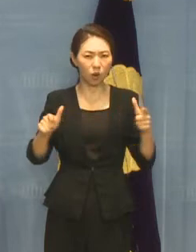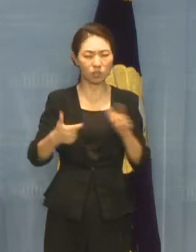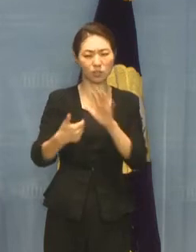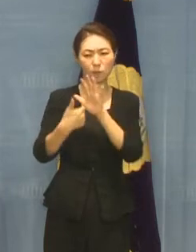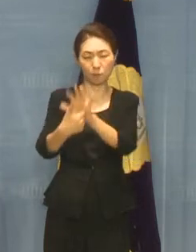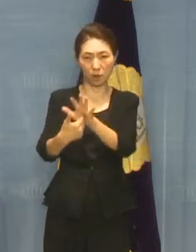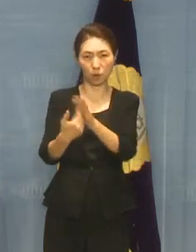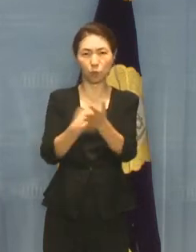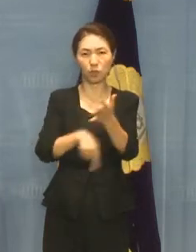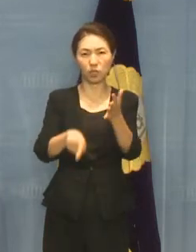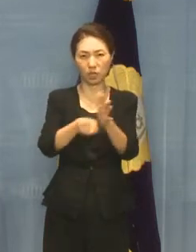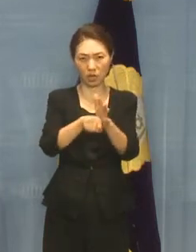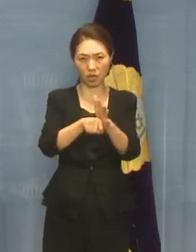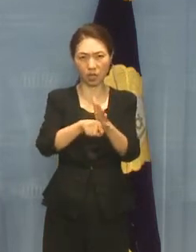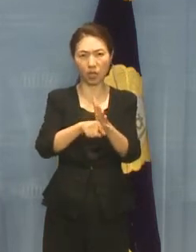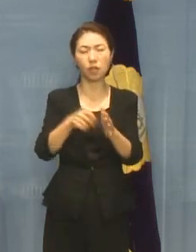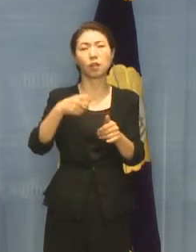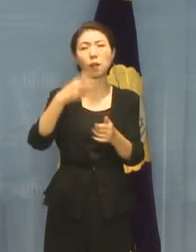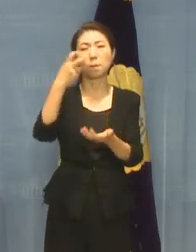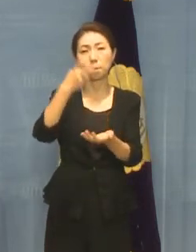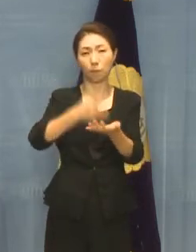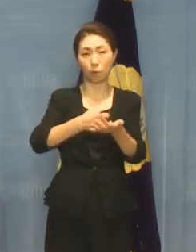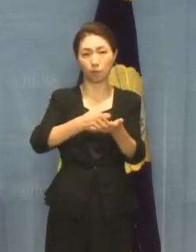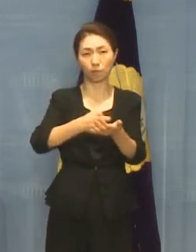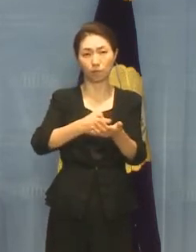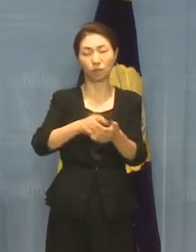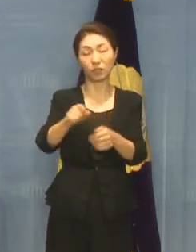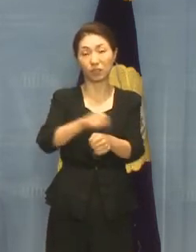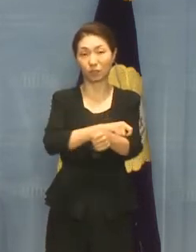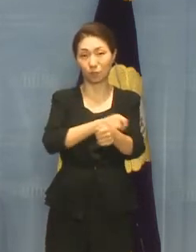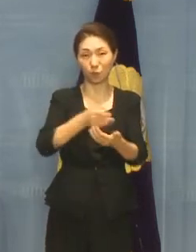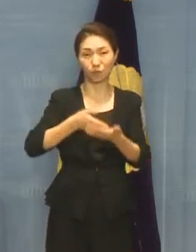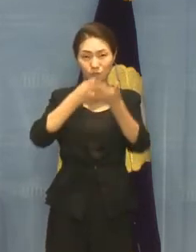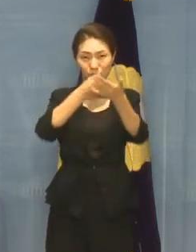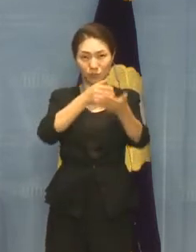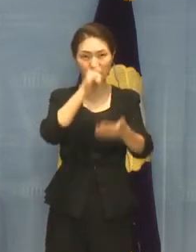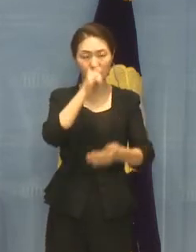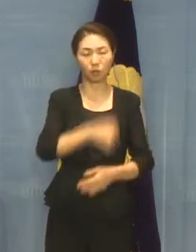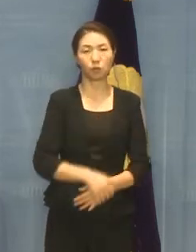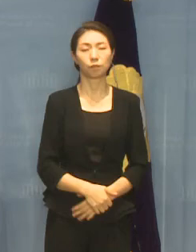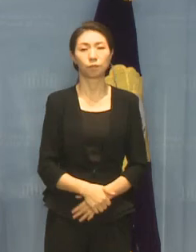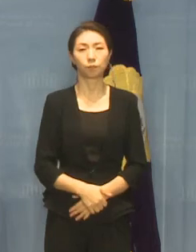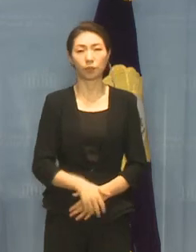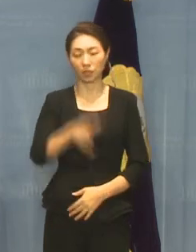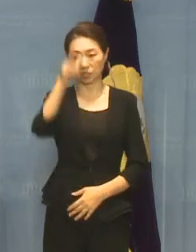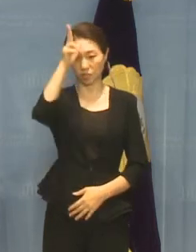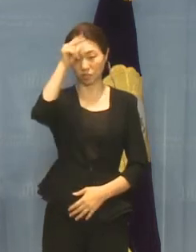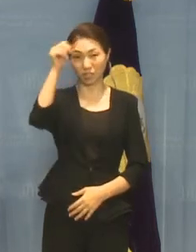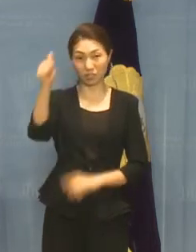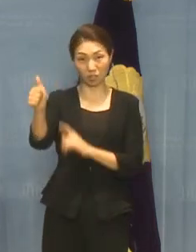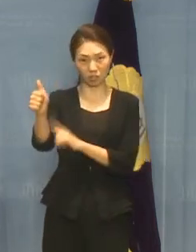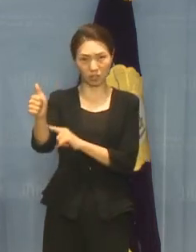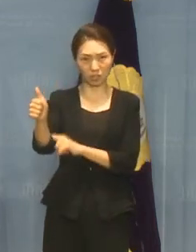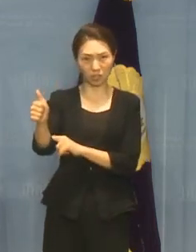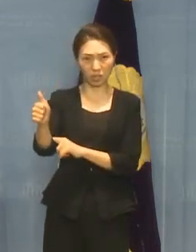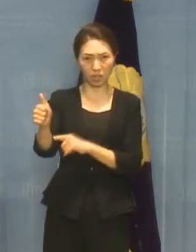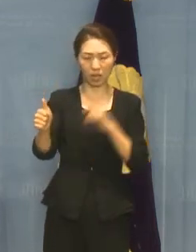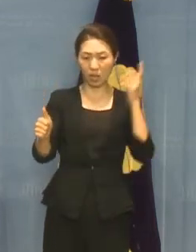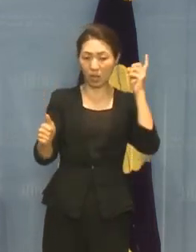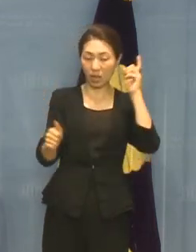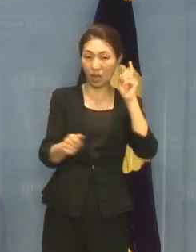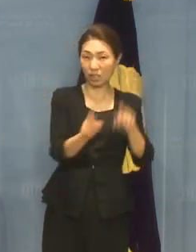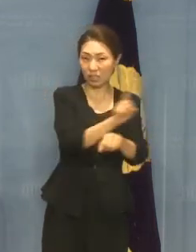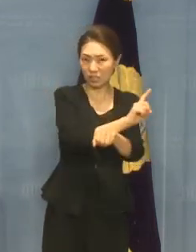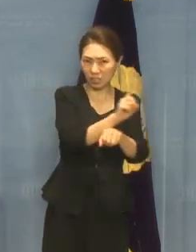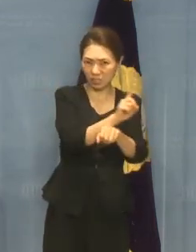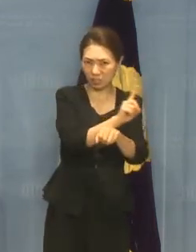및 처벌 등에 관한 특례 법안이 접수되었습니다. 이번 법안은 경찰청장에게 디지털